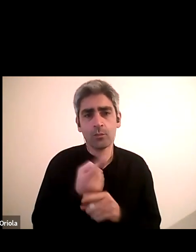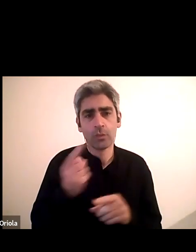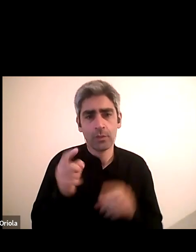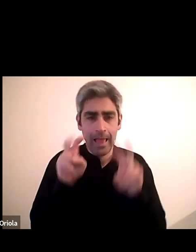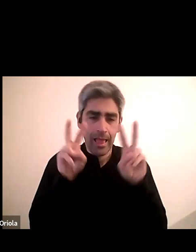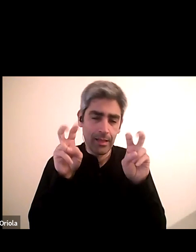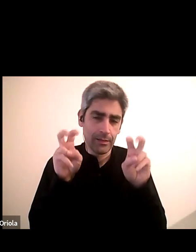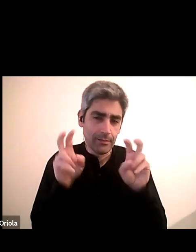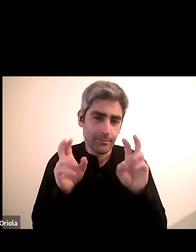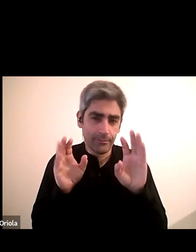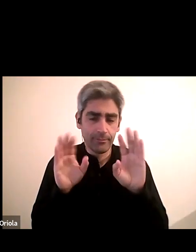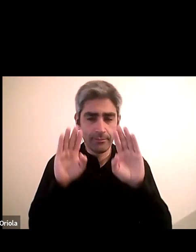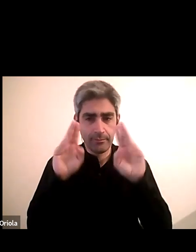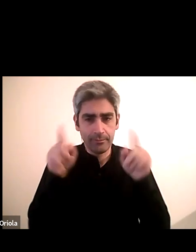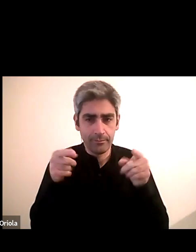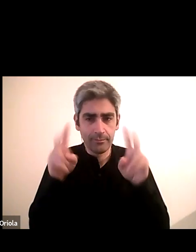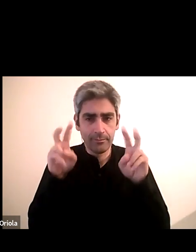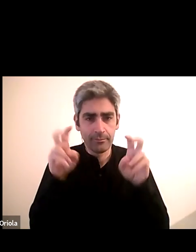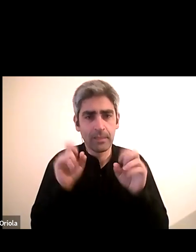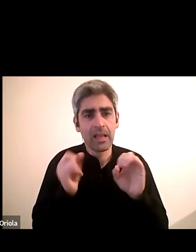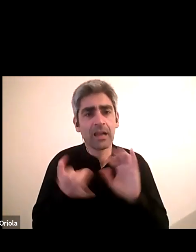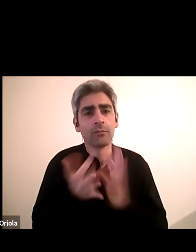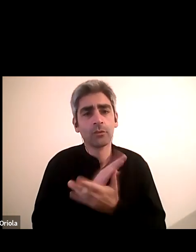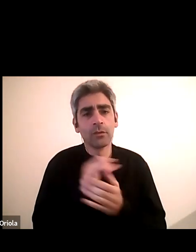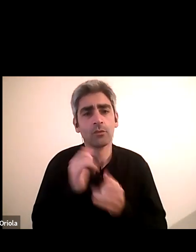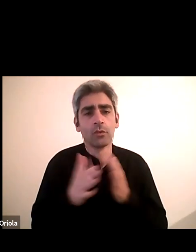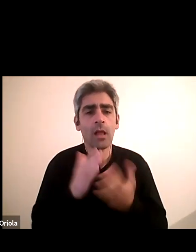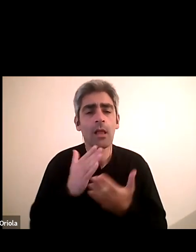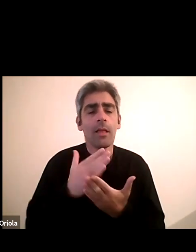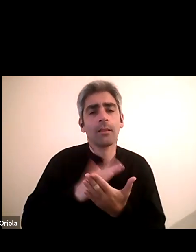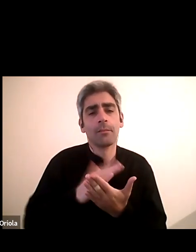Porque é uma revolução industrial intermédia